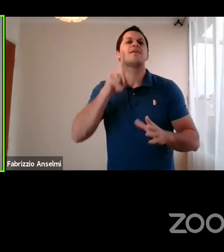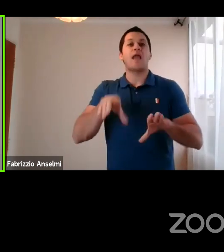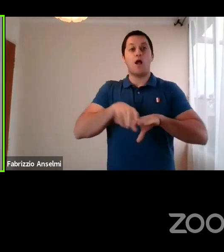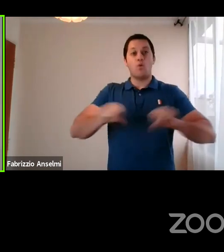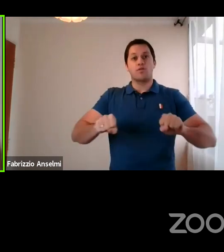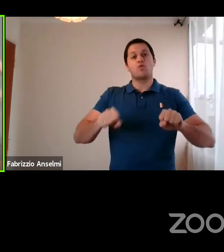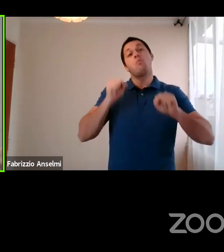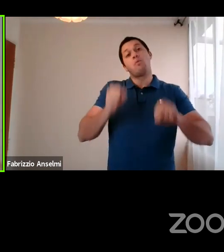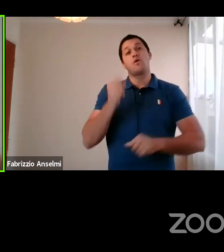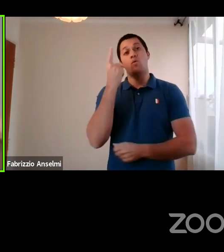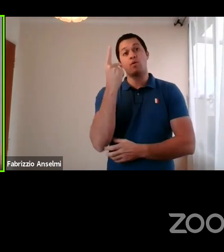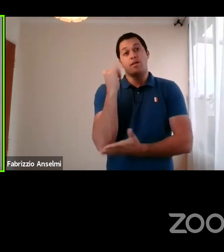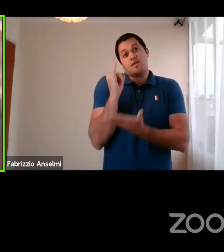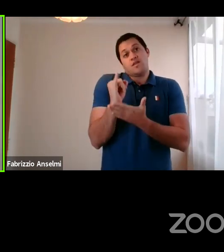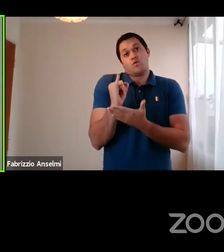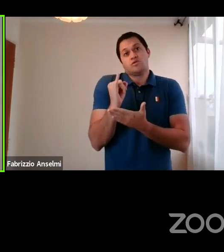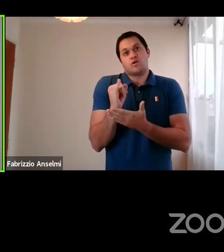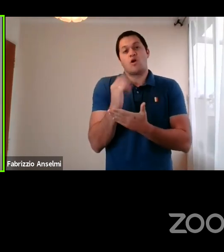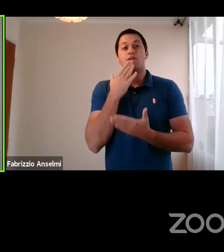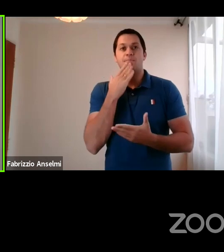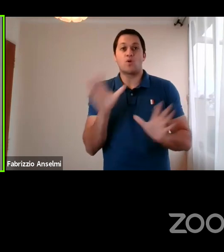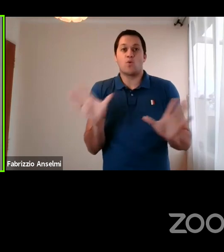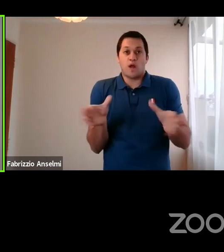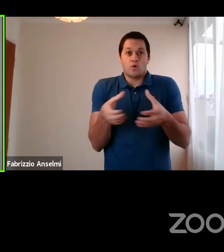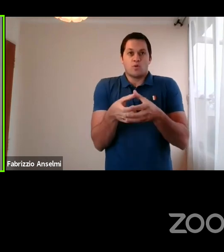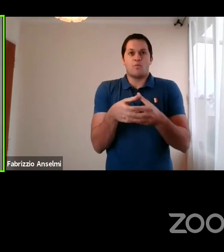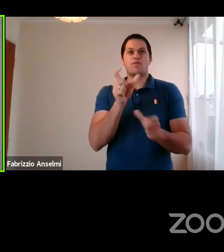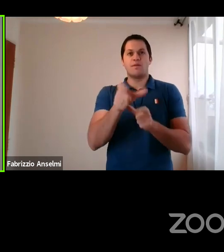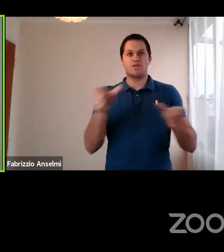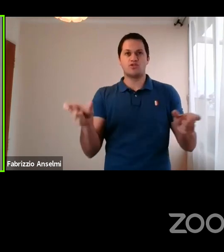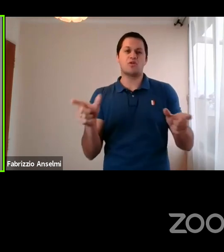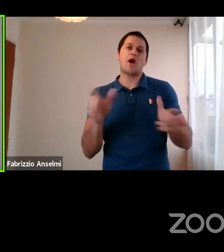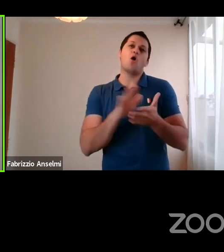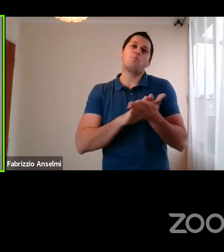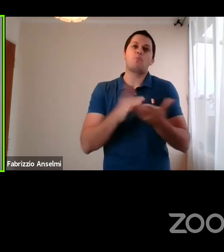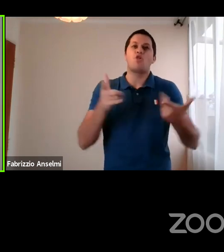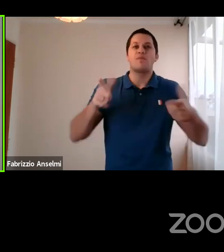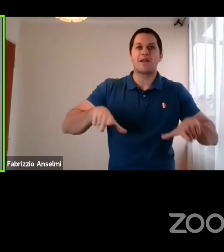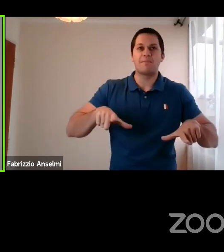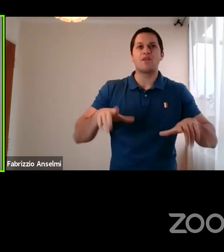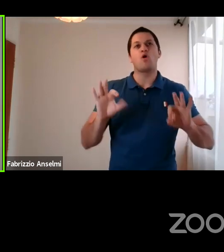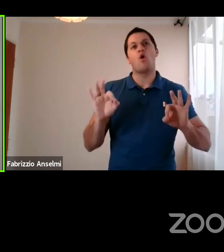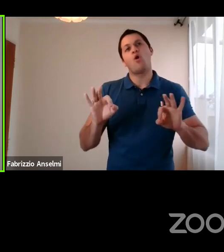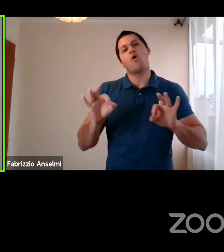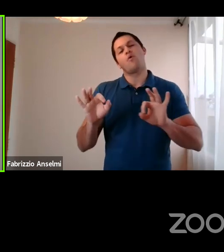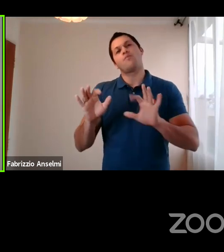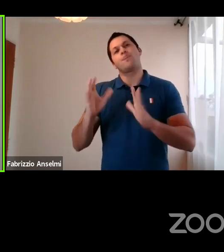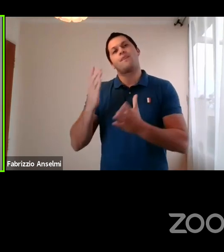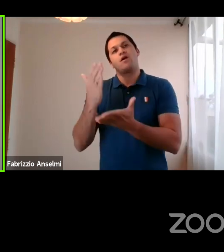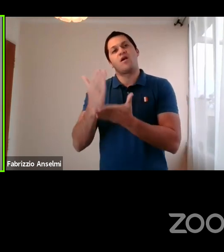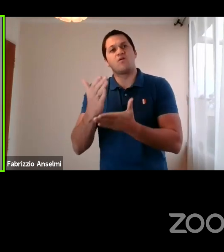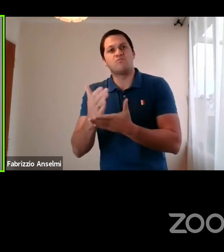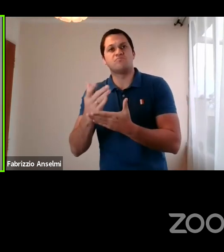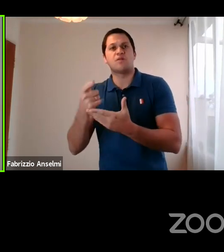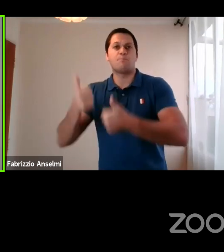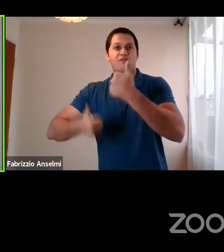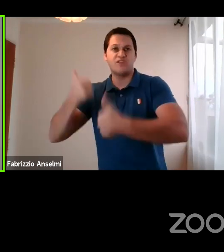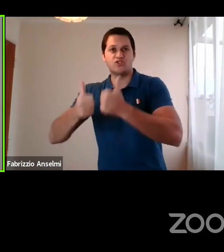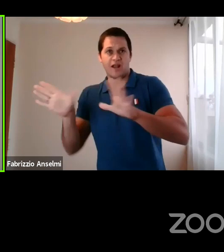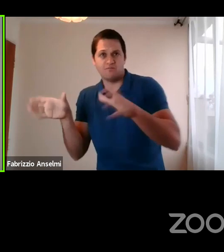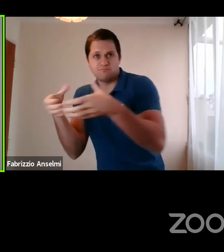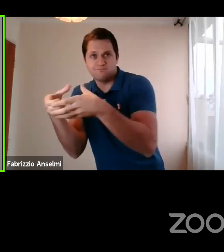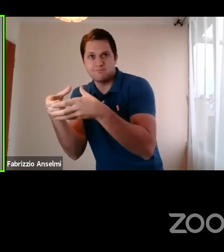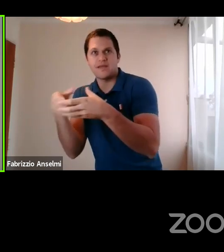institución o por una agrupación de personas, como un departamento o como un colegio profesional, que puede estar interactuando.